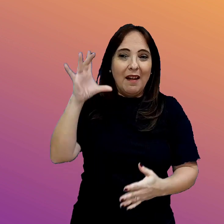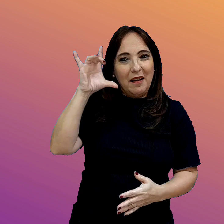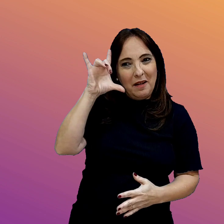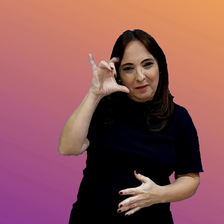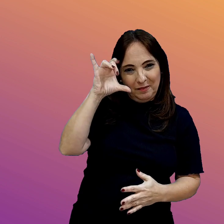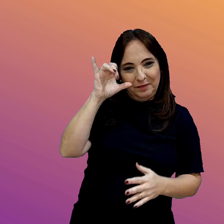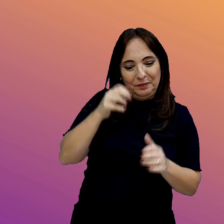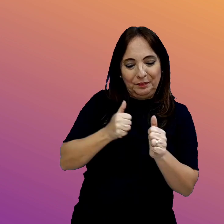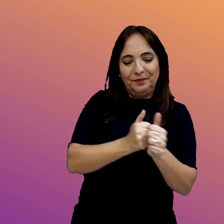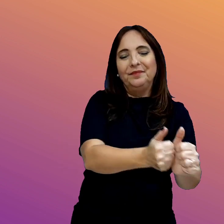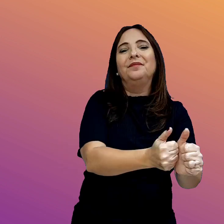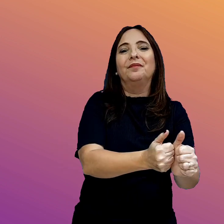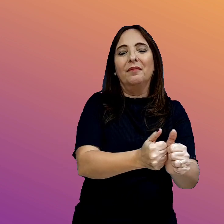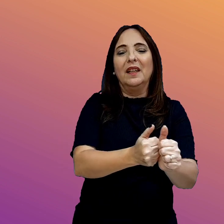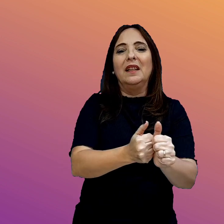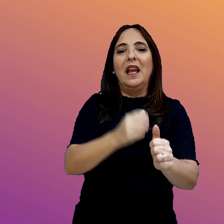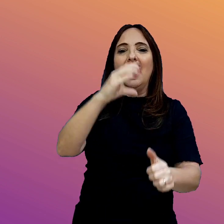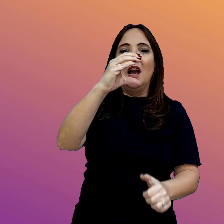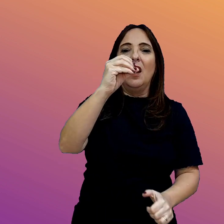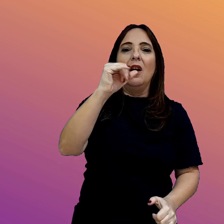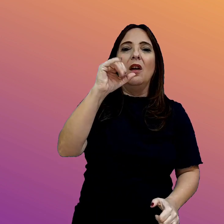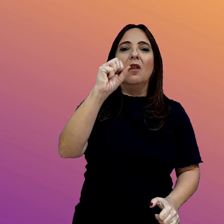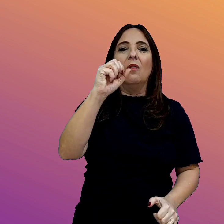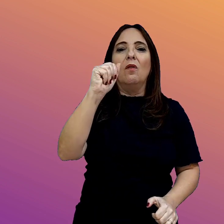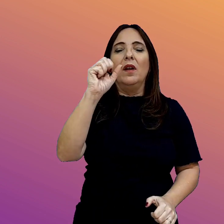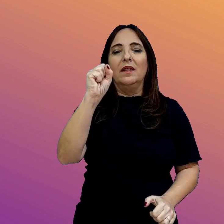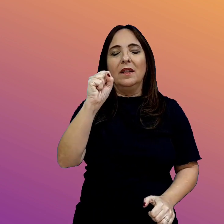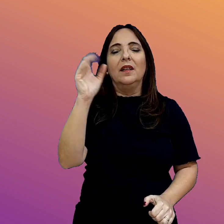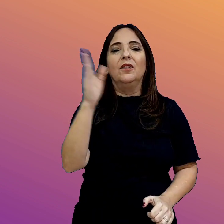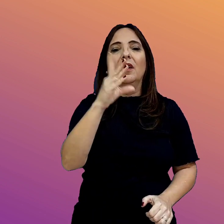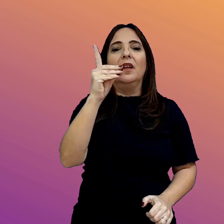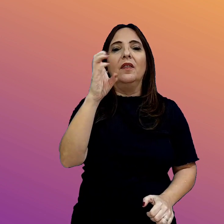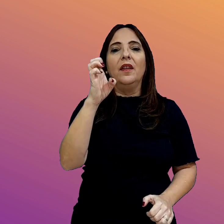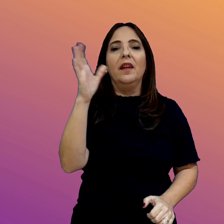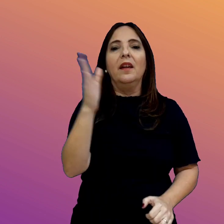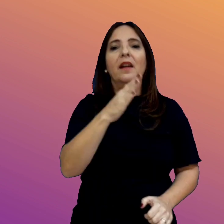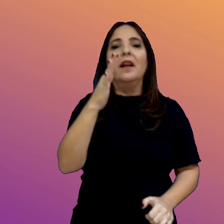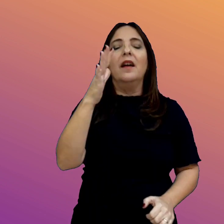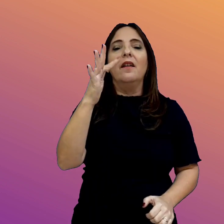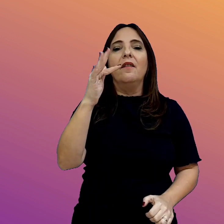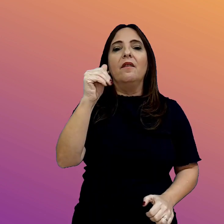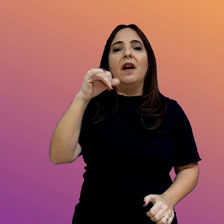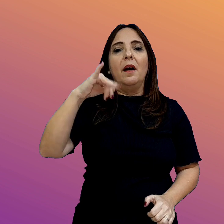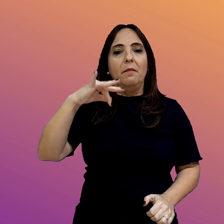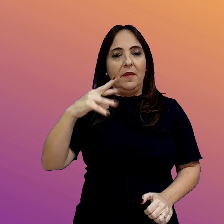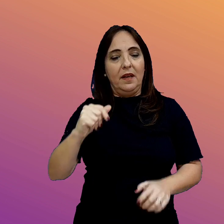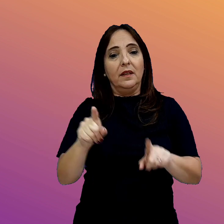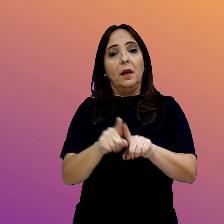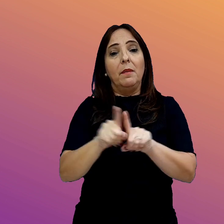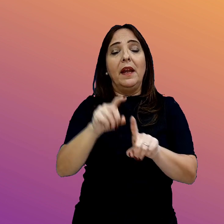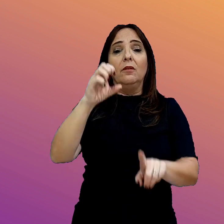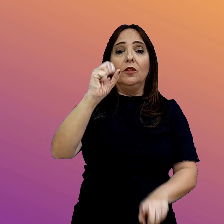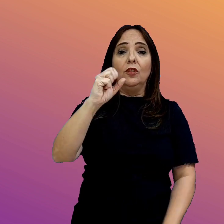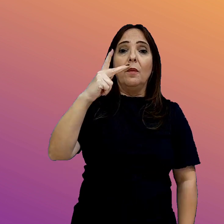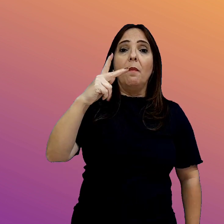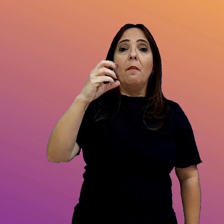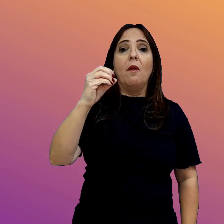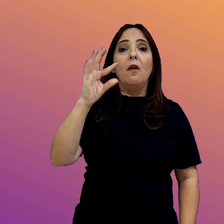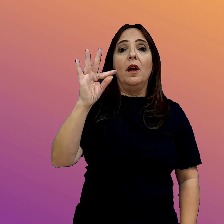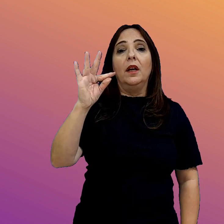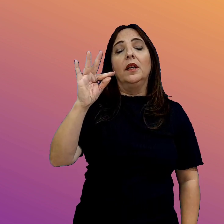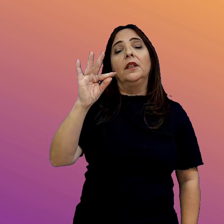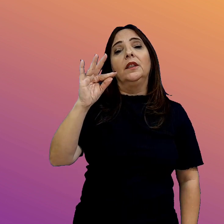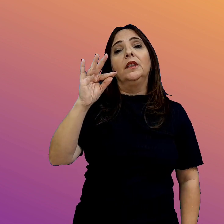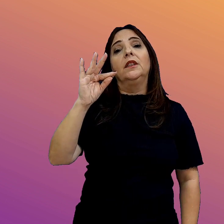de Família. Vocês me encontram também no Spotify, Pastor Paulo Moura, José Paulo Moura Antunes, com mensagens lá. Eu